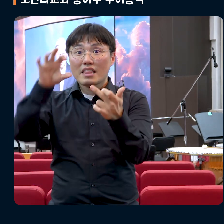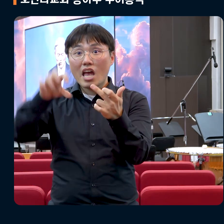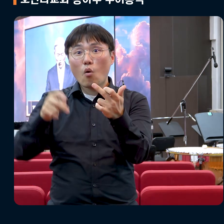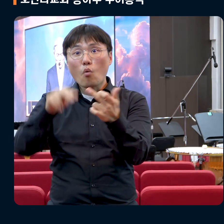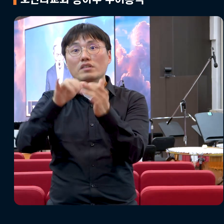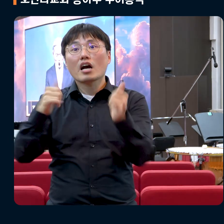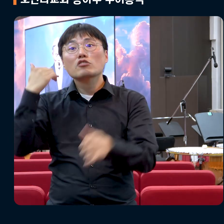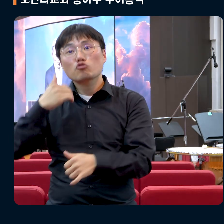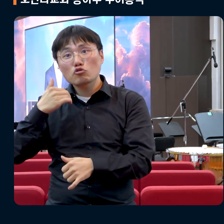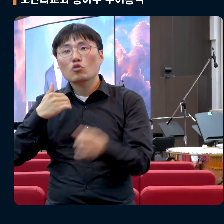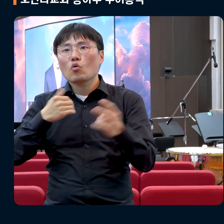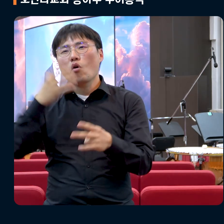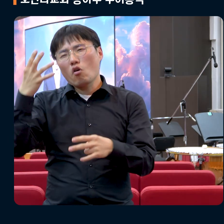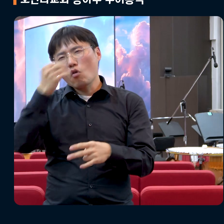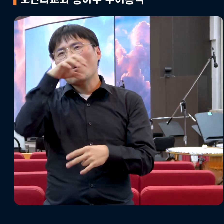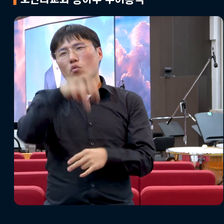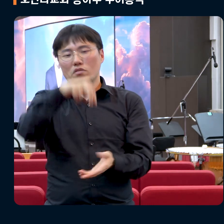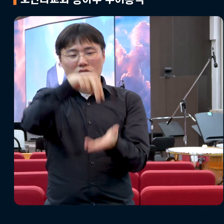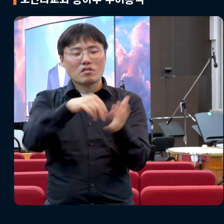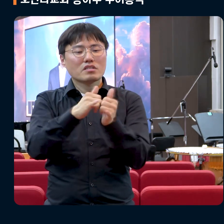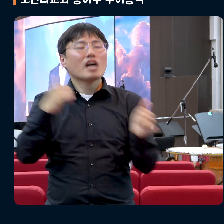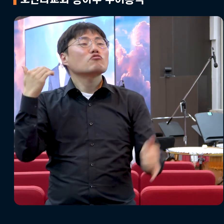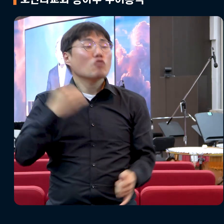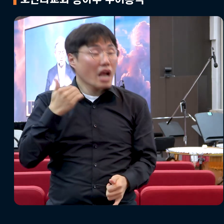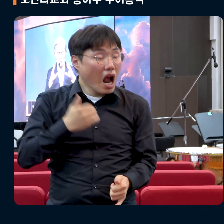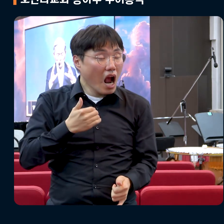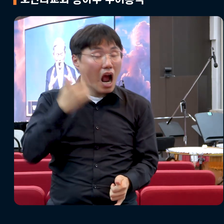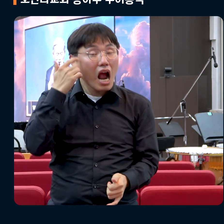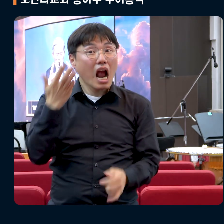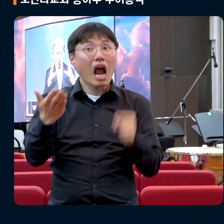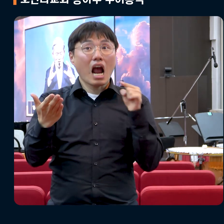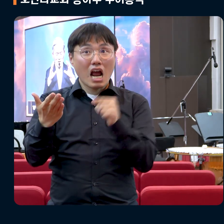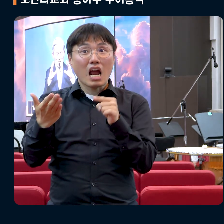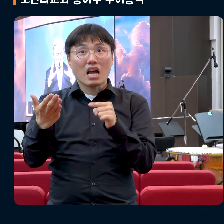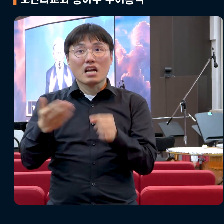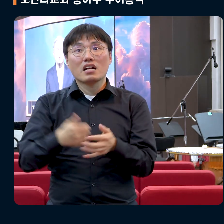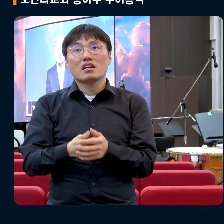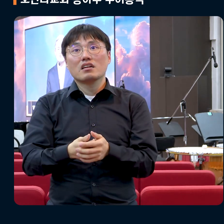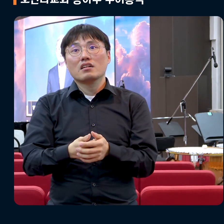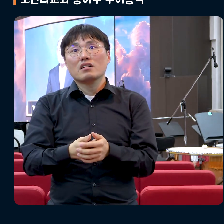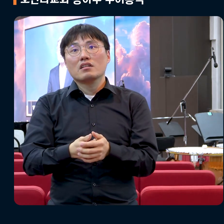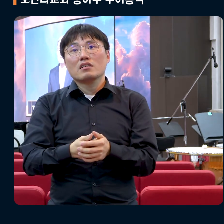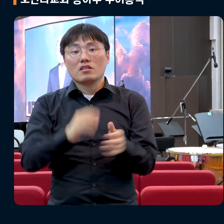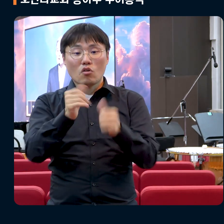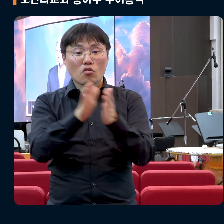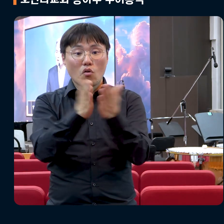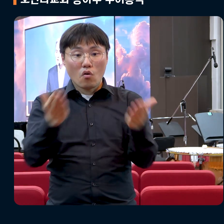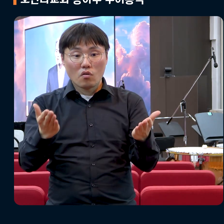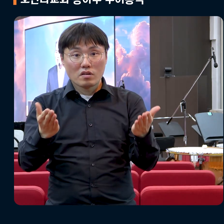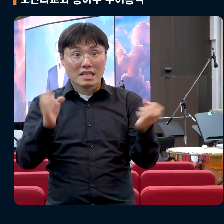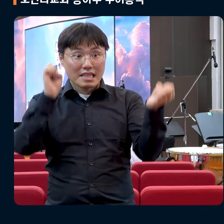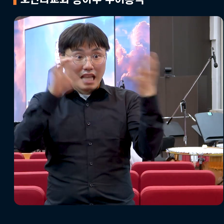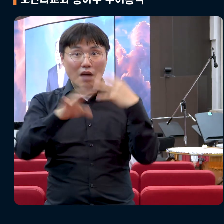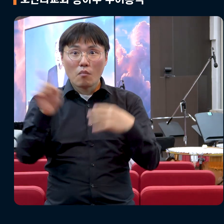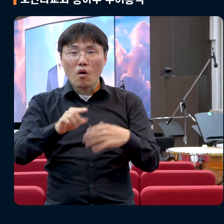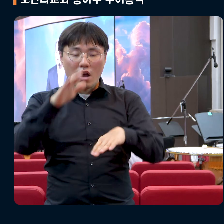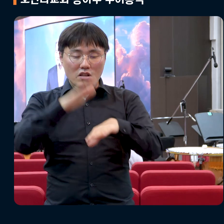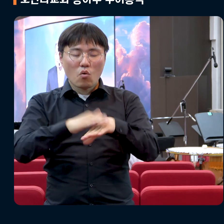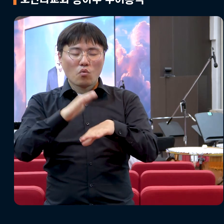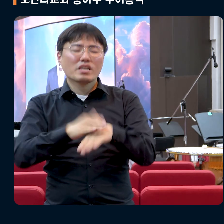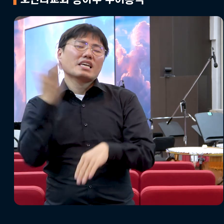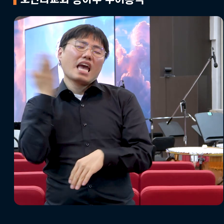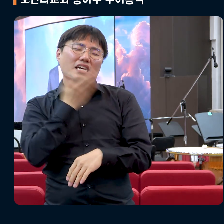여호와의 산에 오를 자가 누구며 그의 거룩한 곳에 설 자가 누구인가? 이 질문에 성경이 준 답은 바로